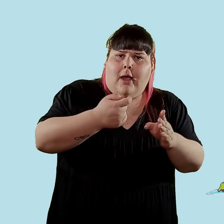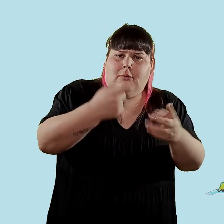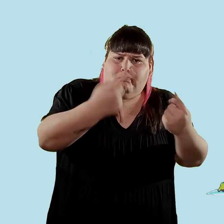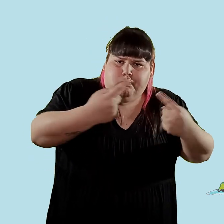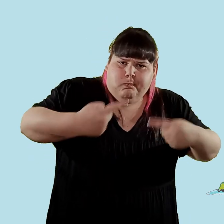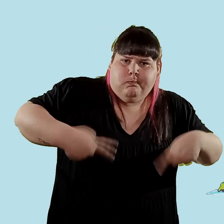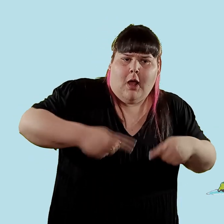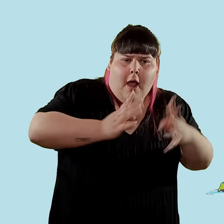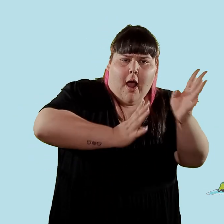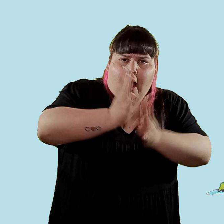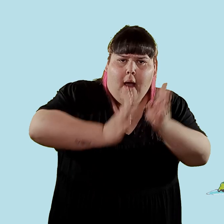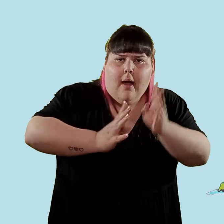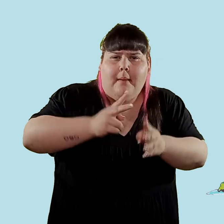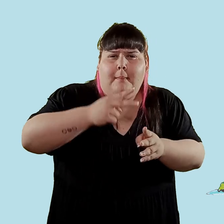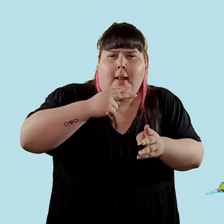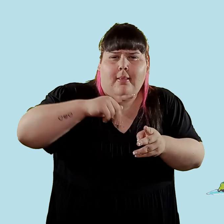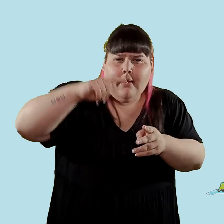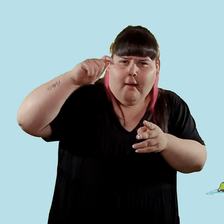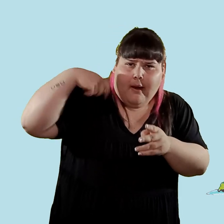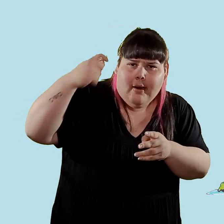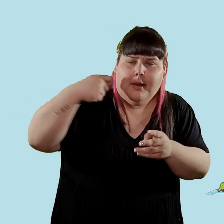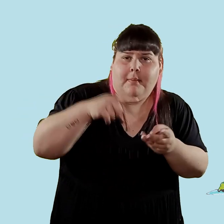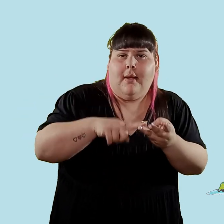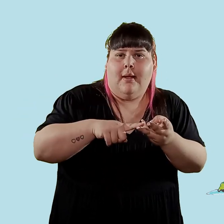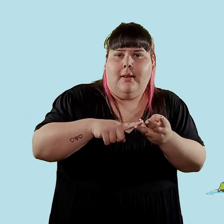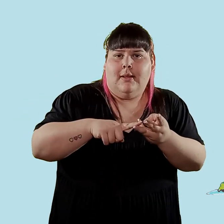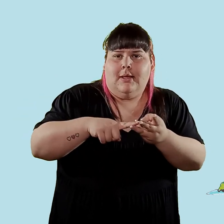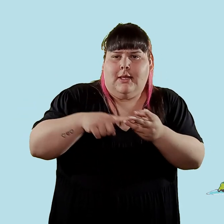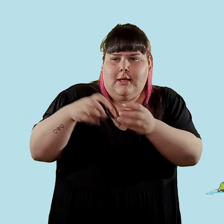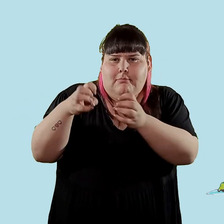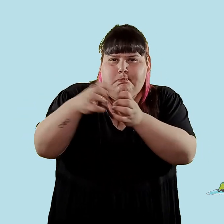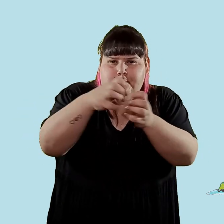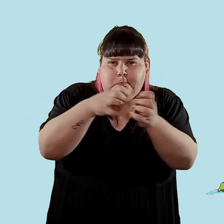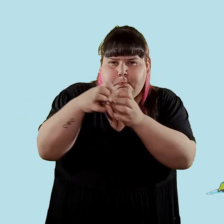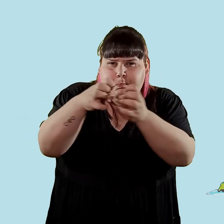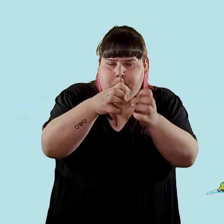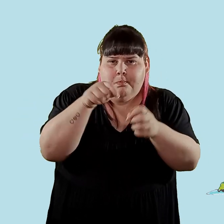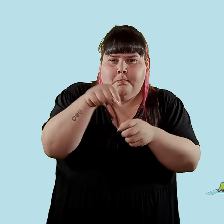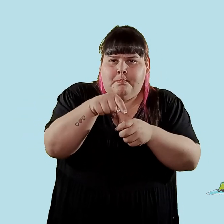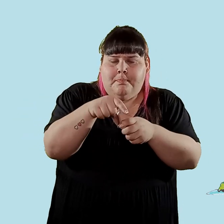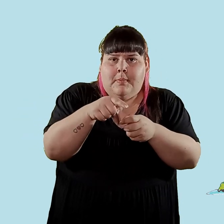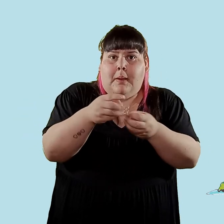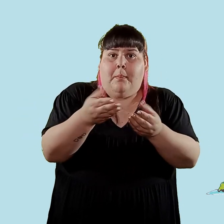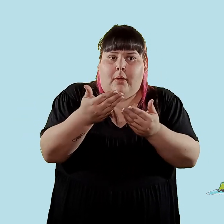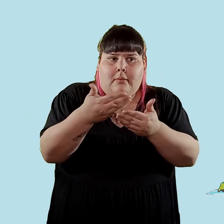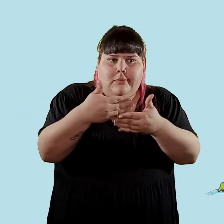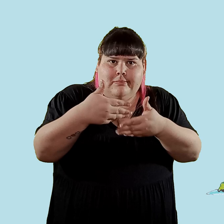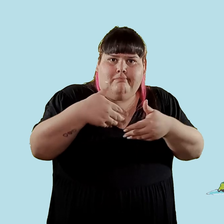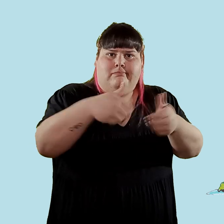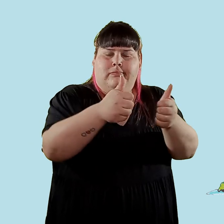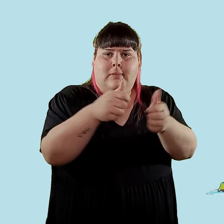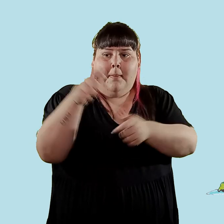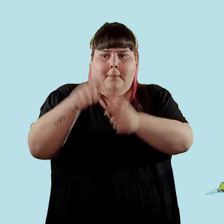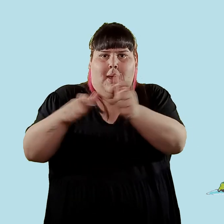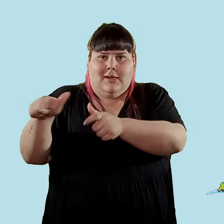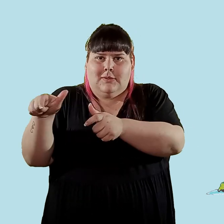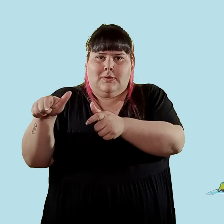de plantas, animales y minerales, que son utilizados por personas de todo